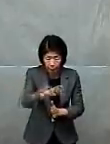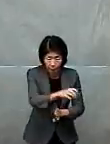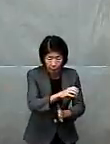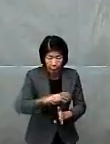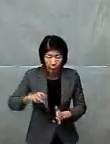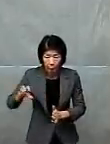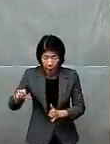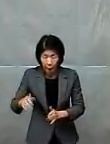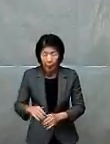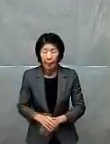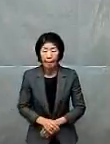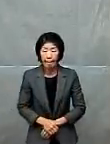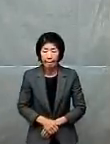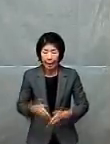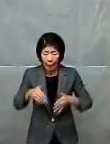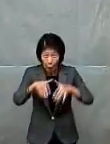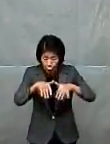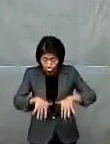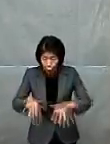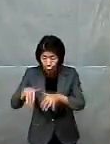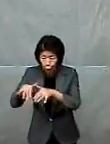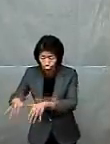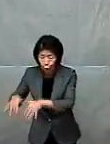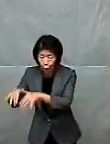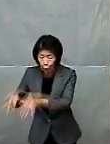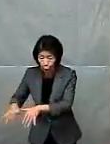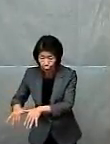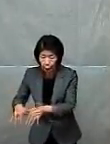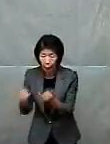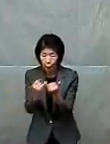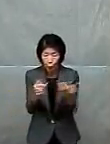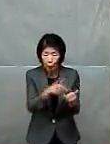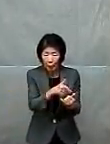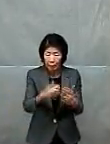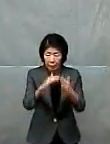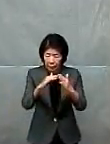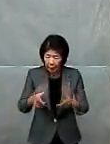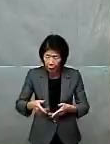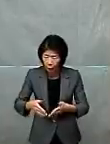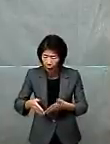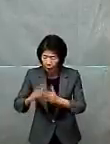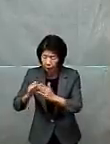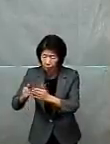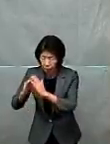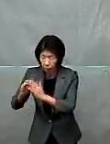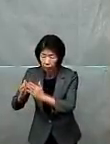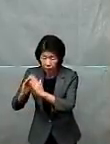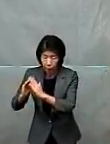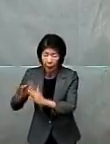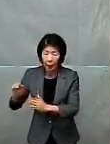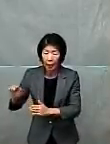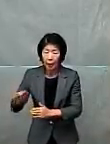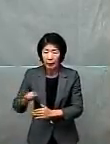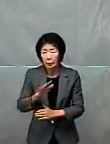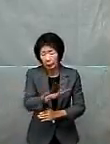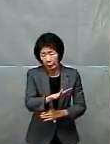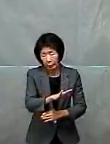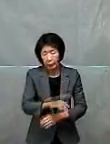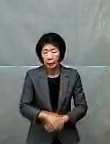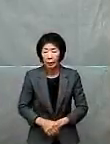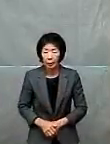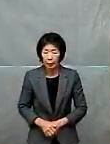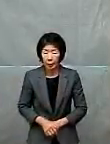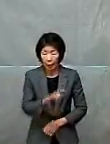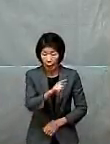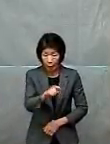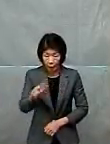の組織を今回女性部会とか立ち上げていただいておりまして、